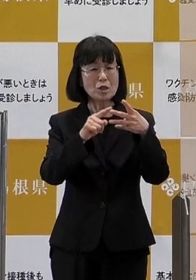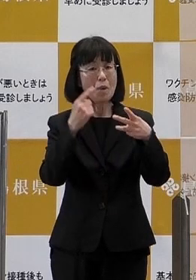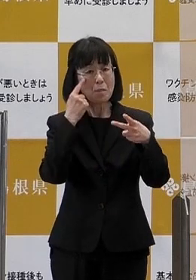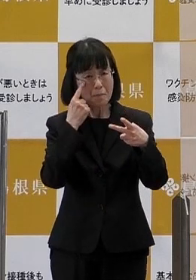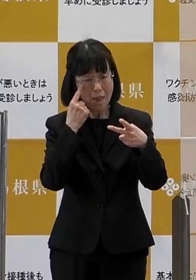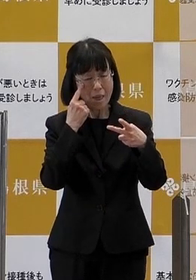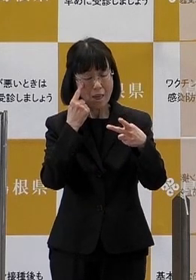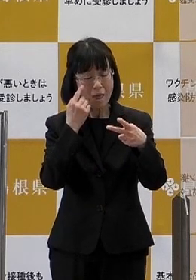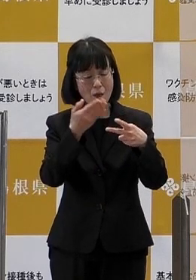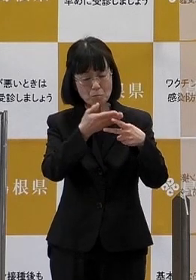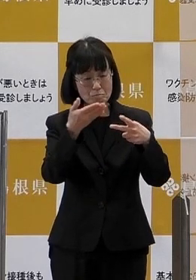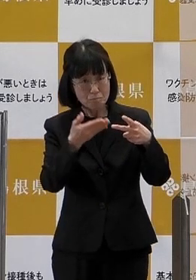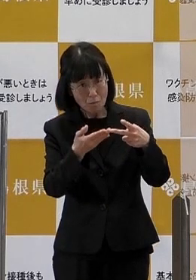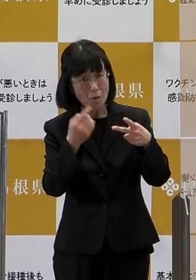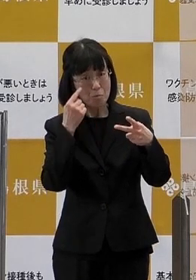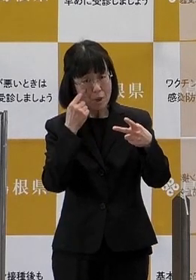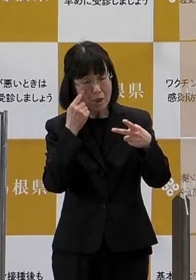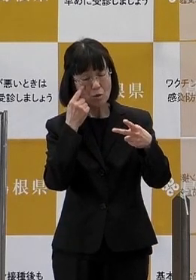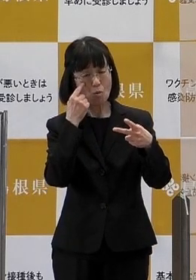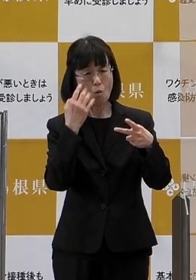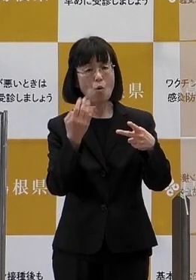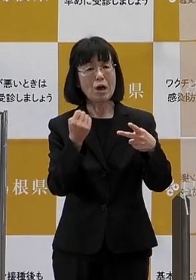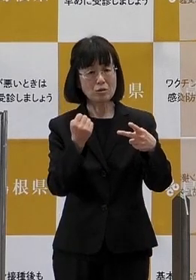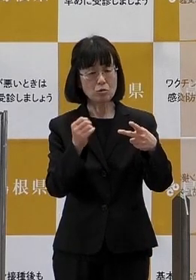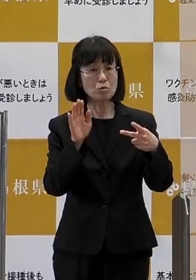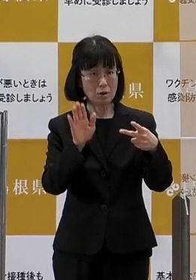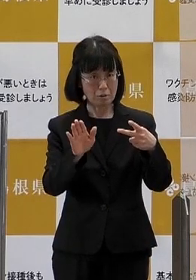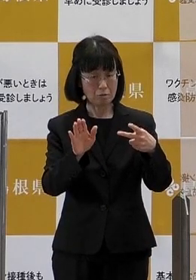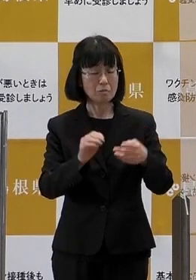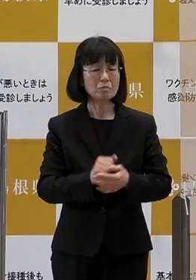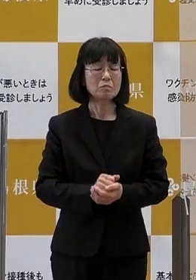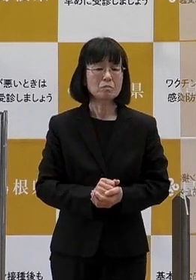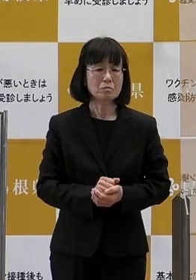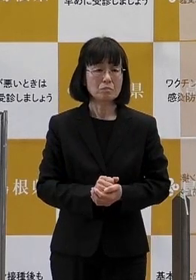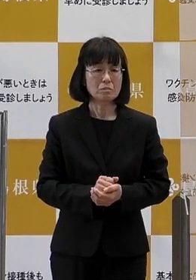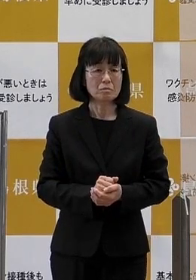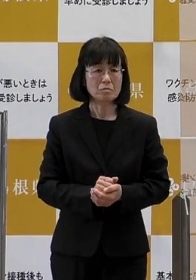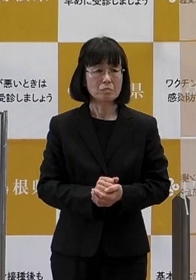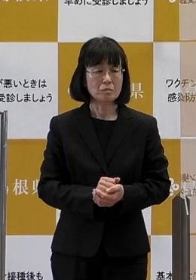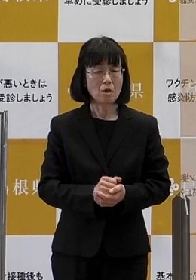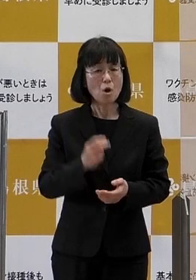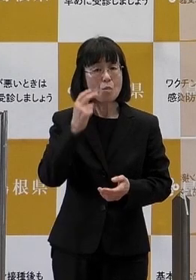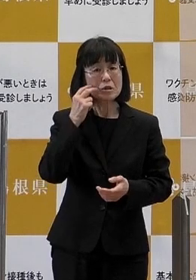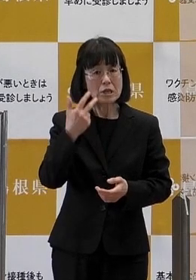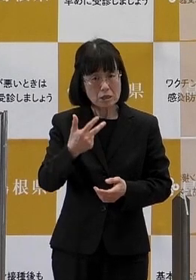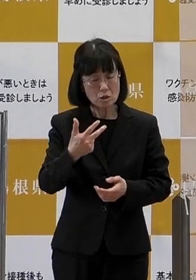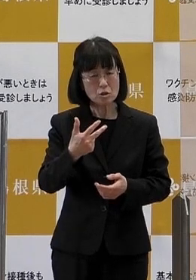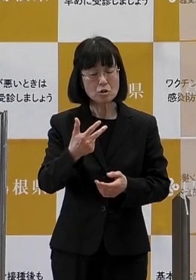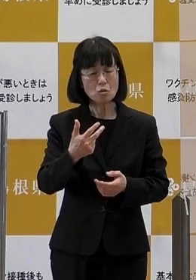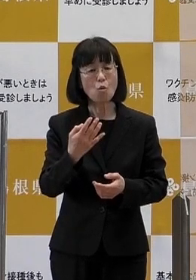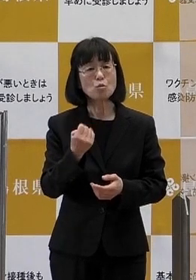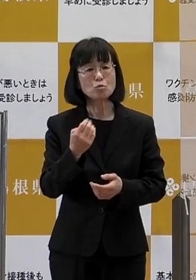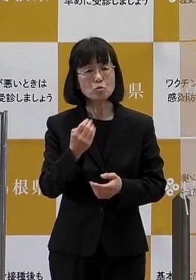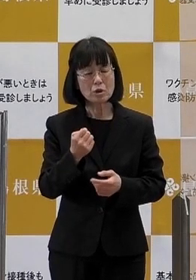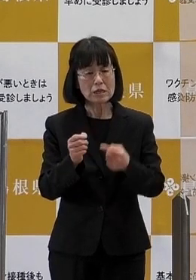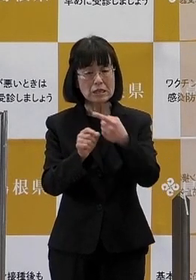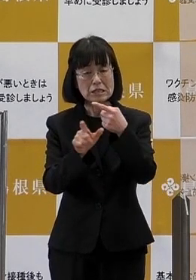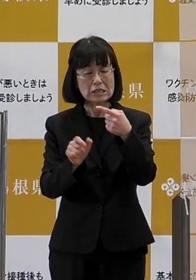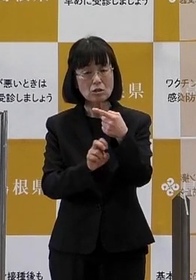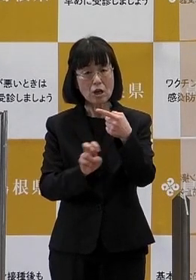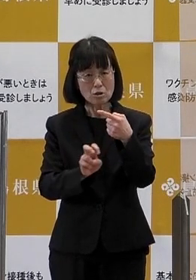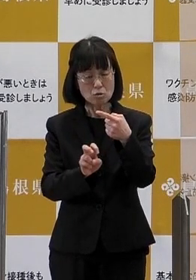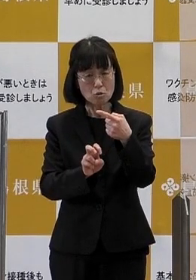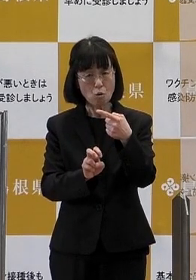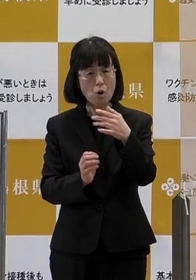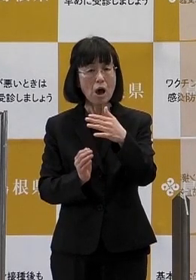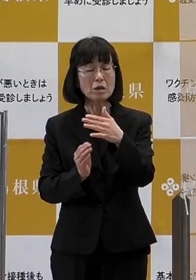に次ぐ数字となっております。で、今ご指摘のあった松江市の数字は、この1月20日の1月の